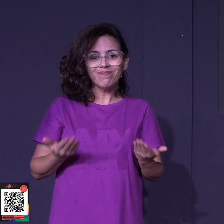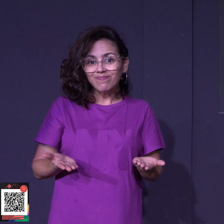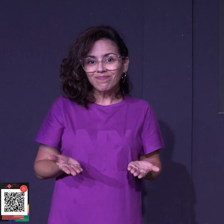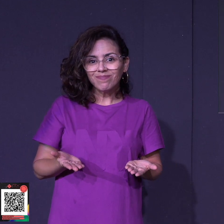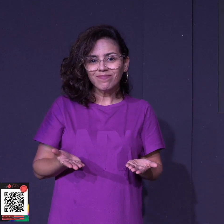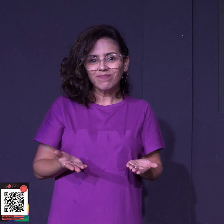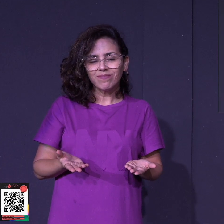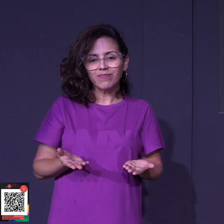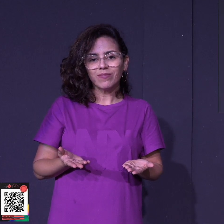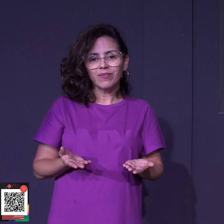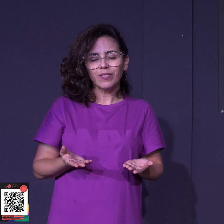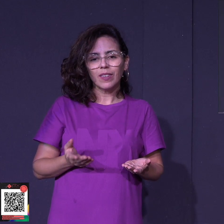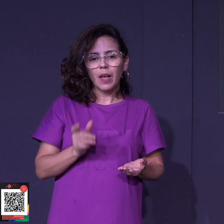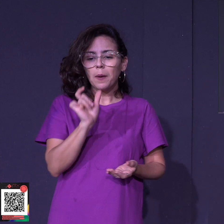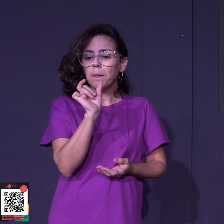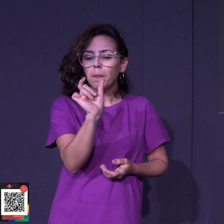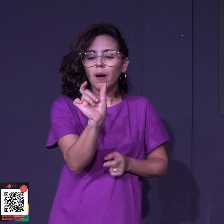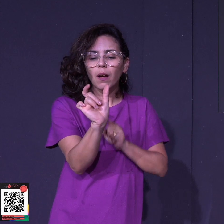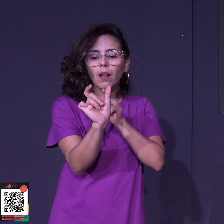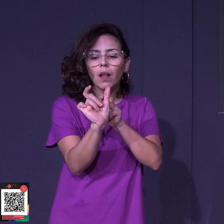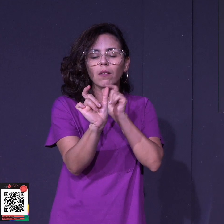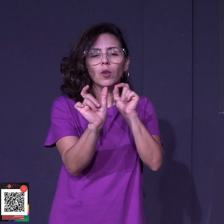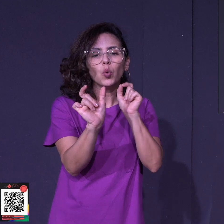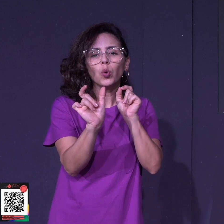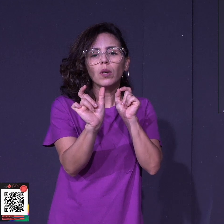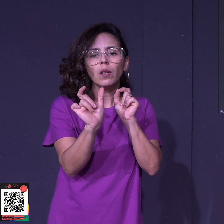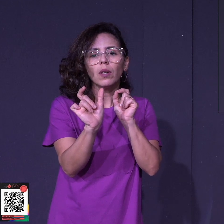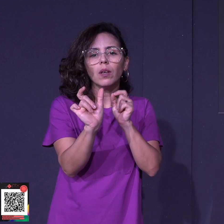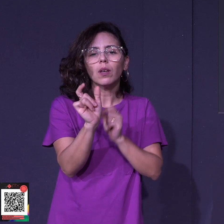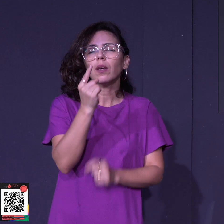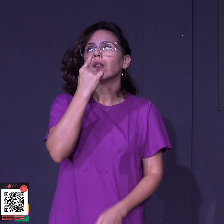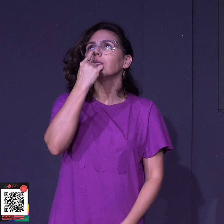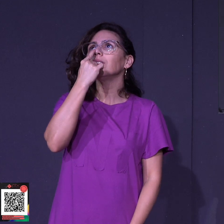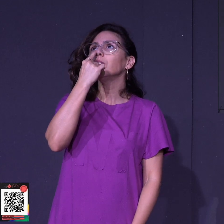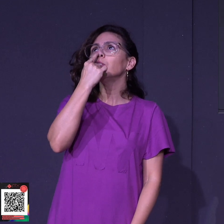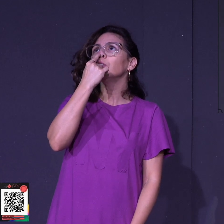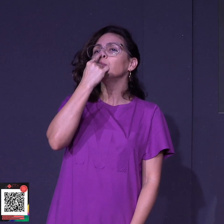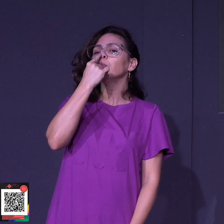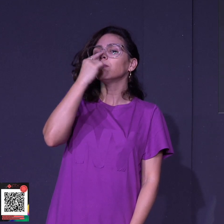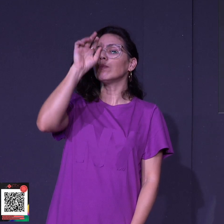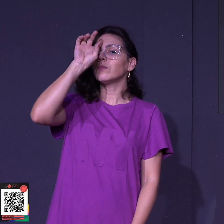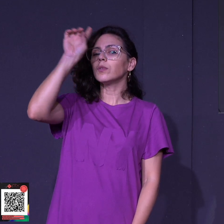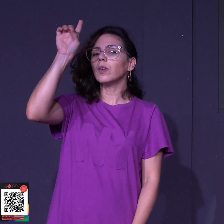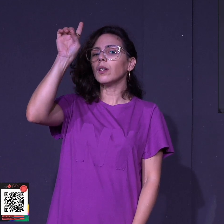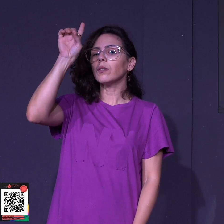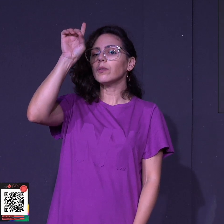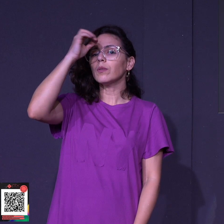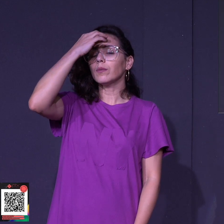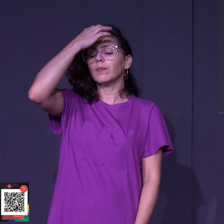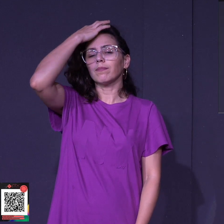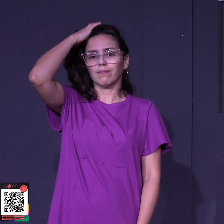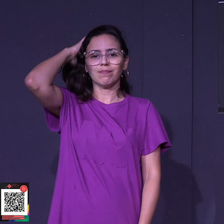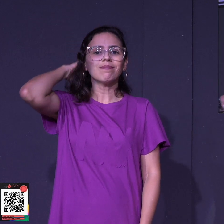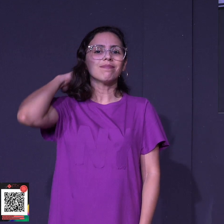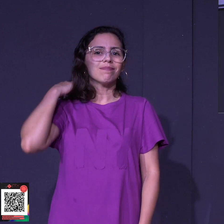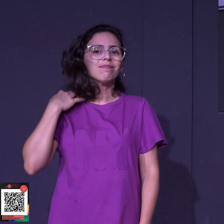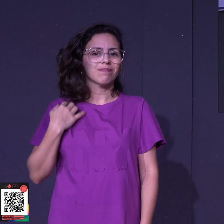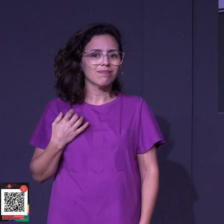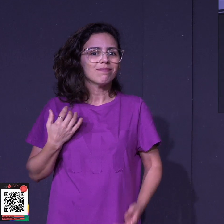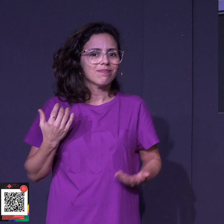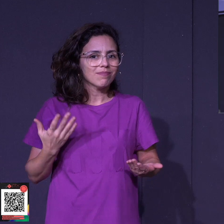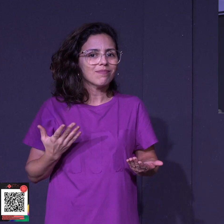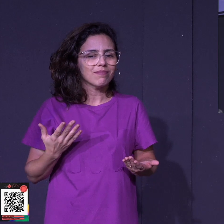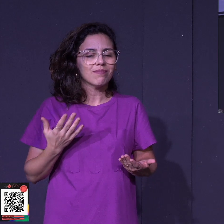eu serei inimigo dos teus inimigos e adversário dos teus adversários. Quero te estimular a ter inimigo de maneira